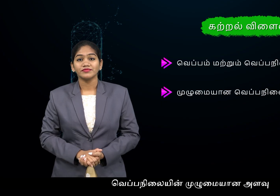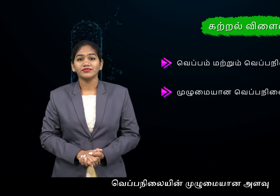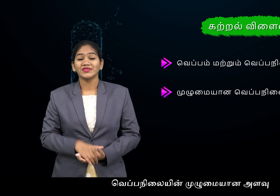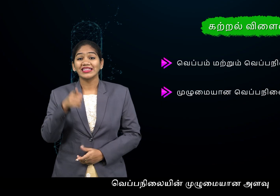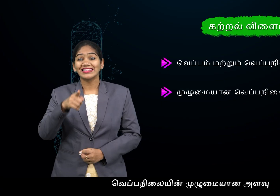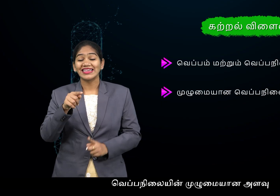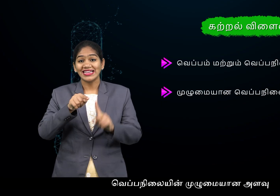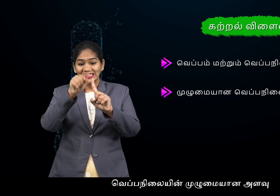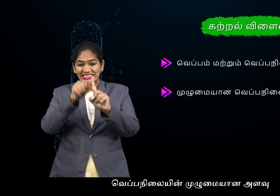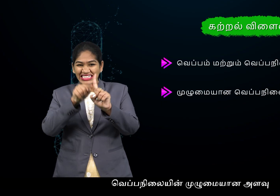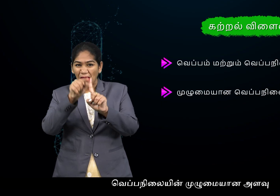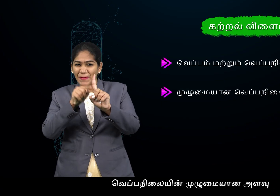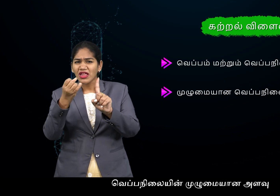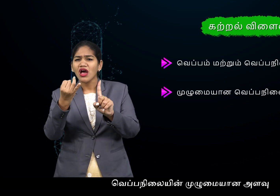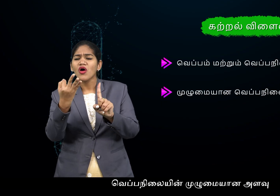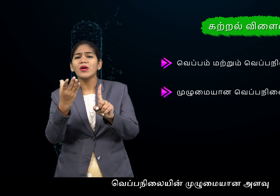வெப்பநிலையின் முழுமையான அளவு.